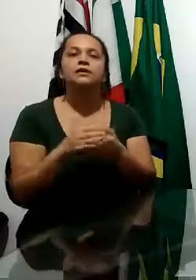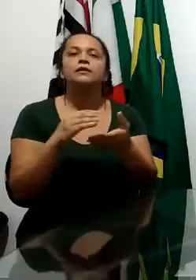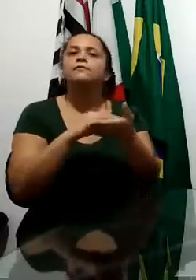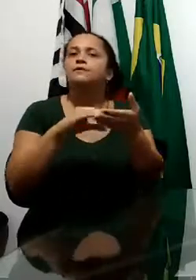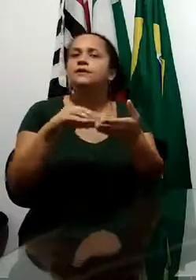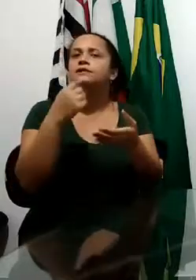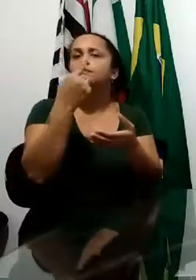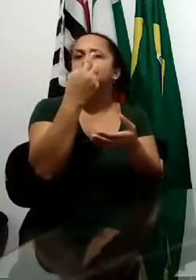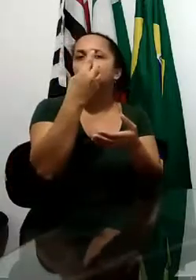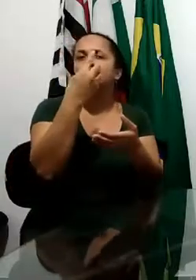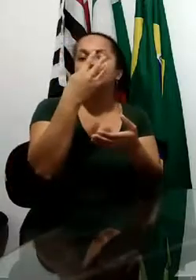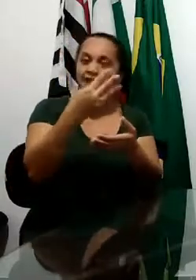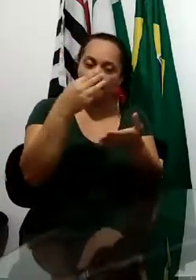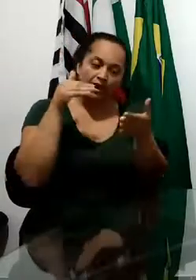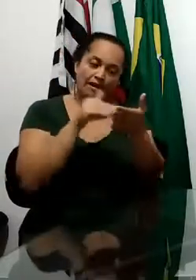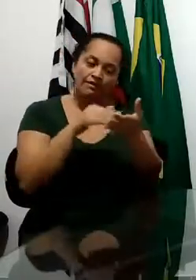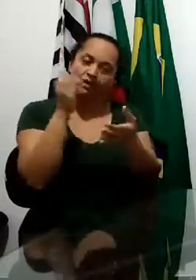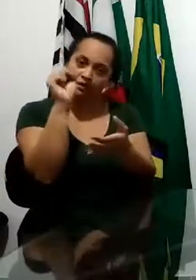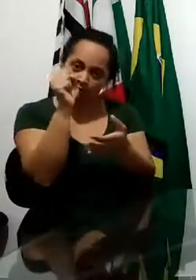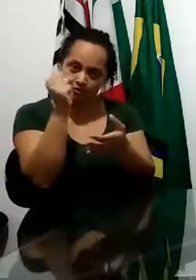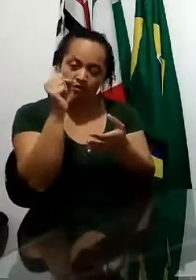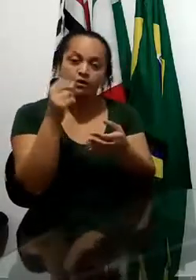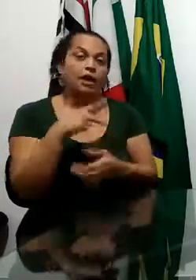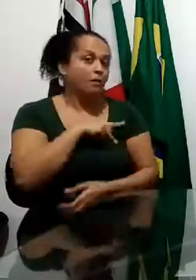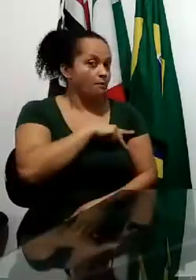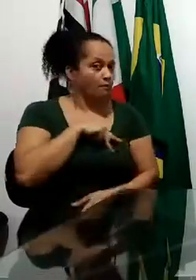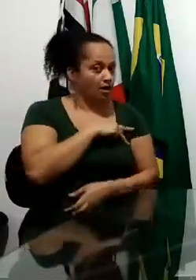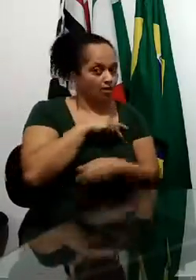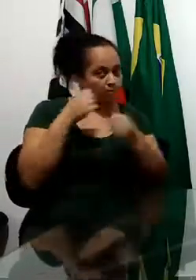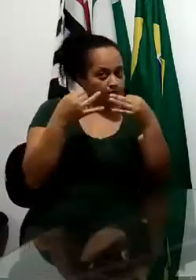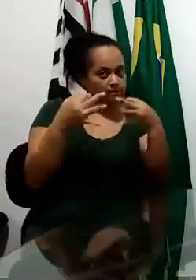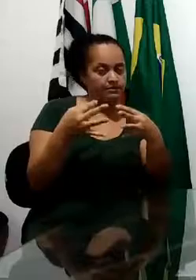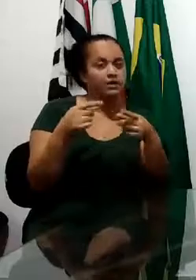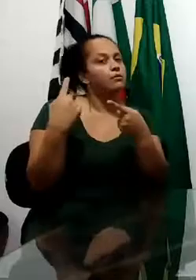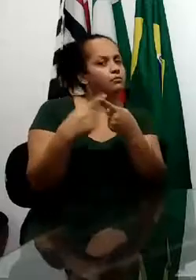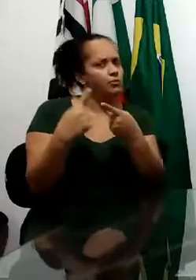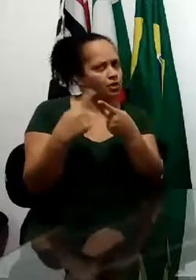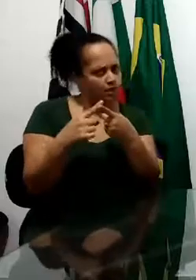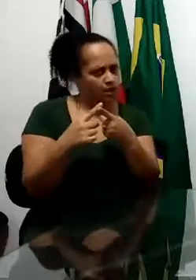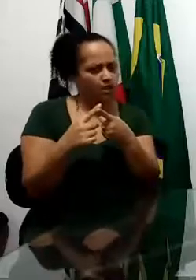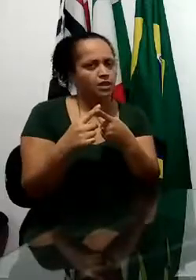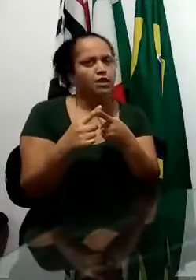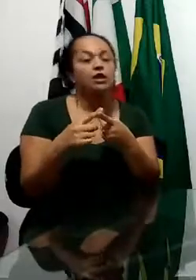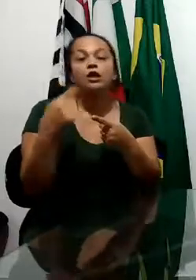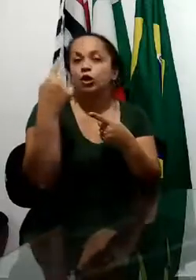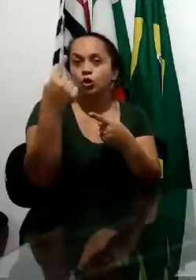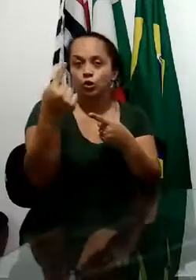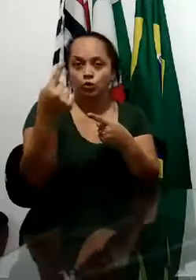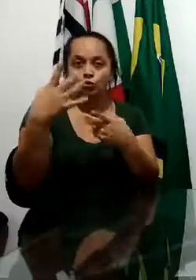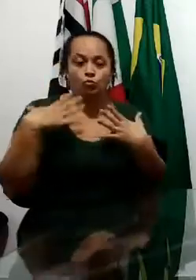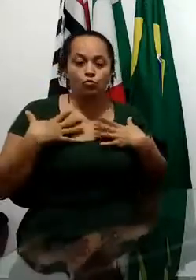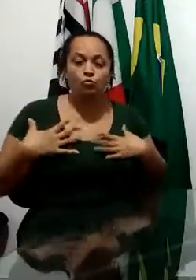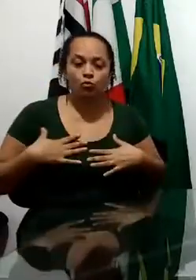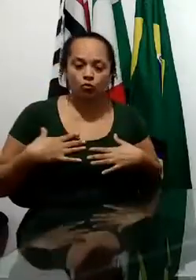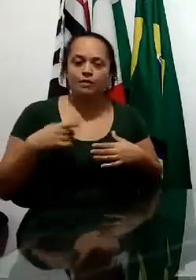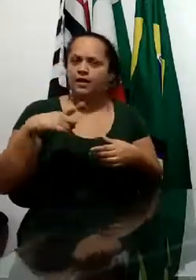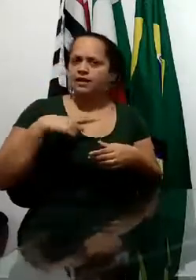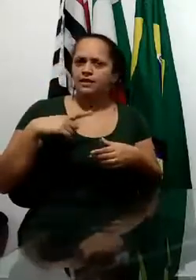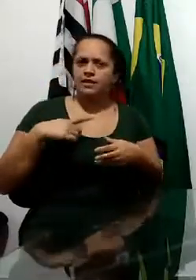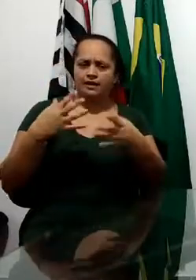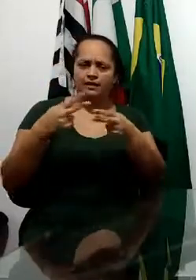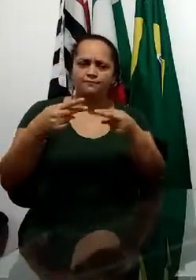versículo 3 ao 8, Paulo diz: porque assim como num só corpo temos muitos membros,